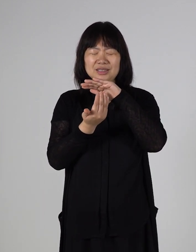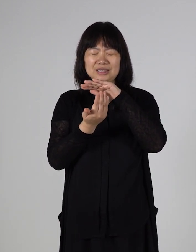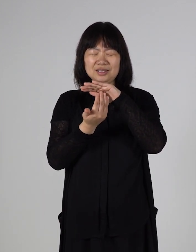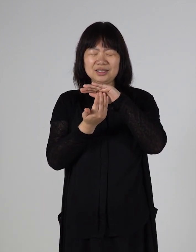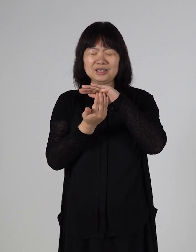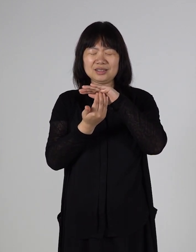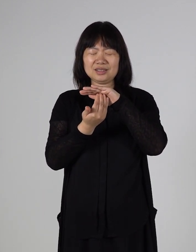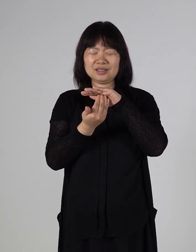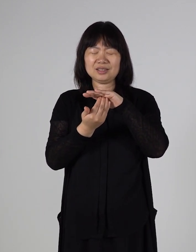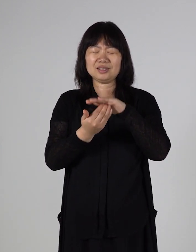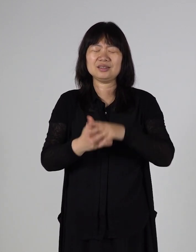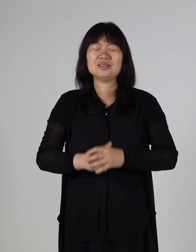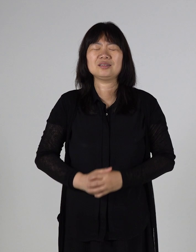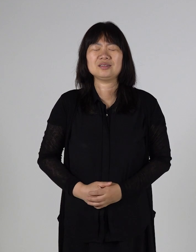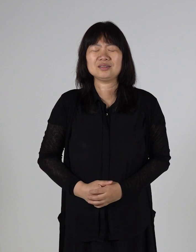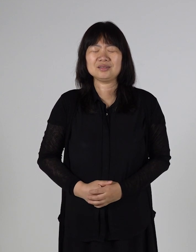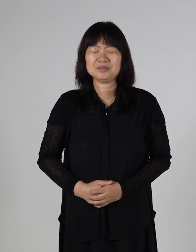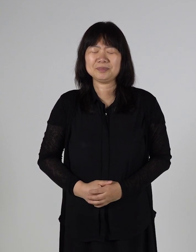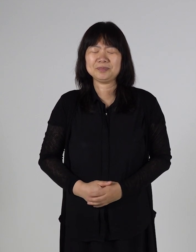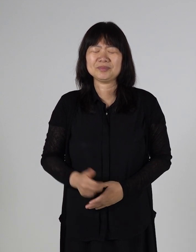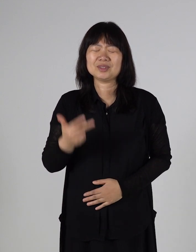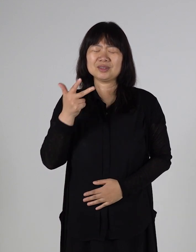이루시